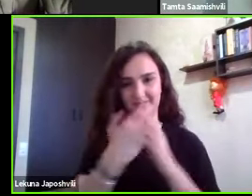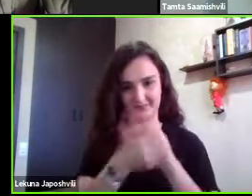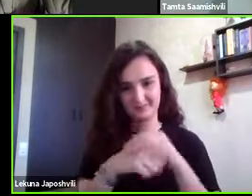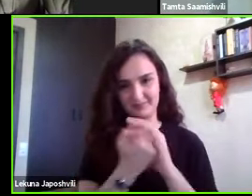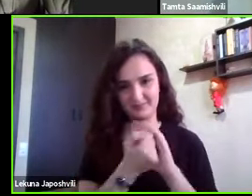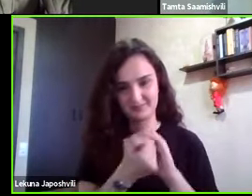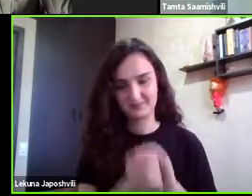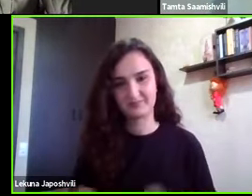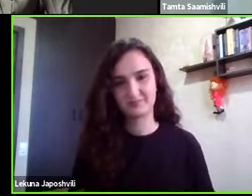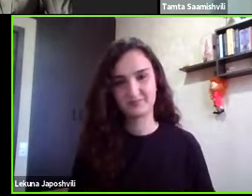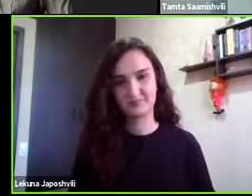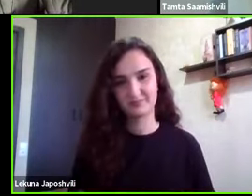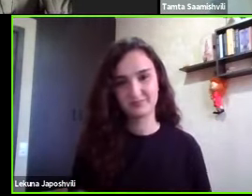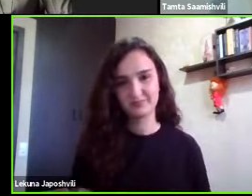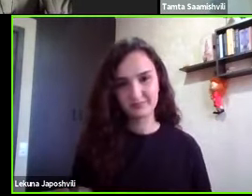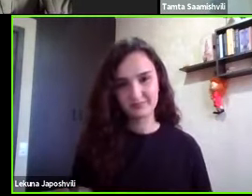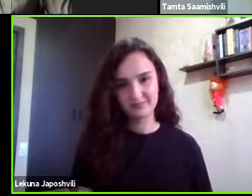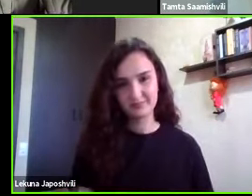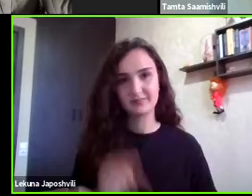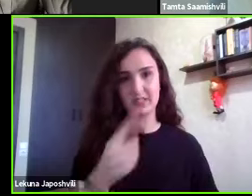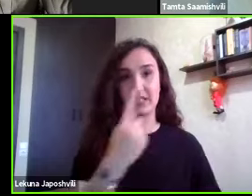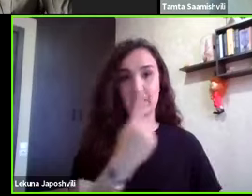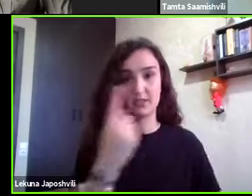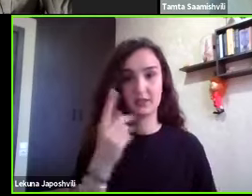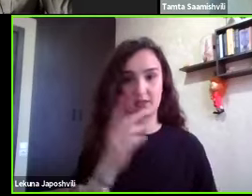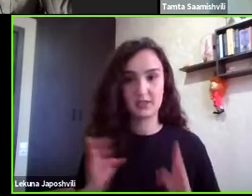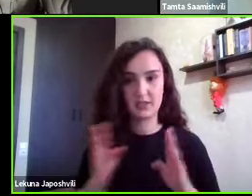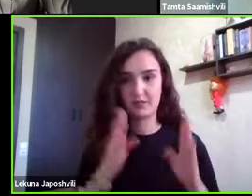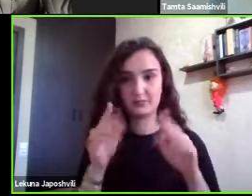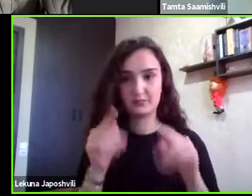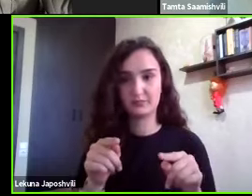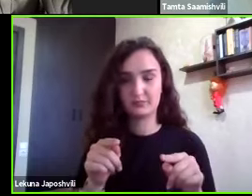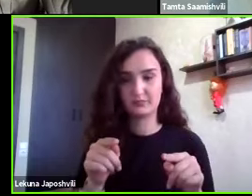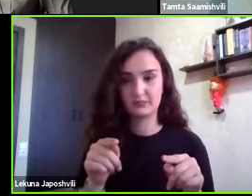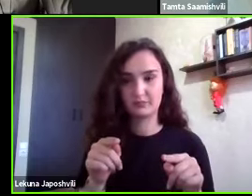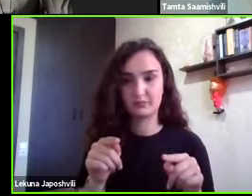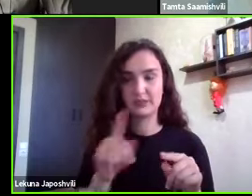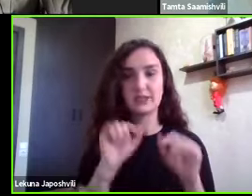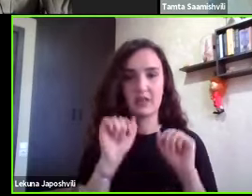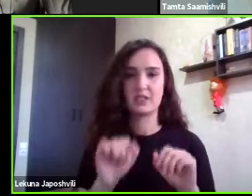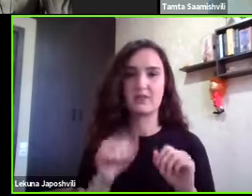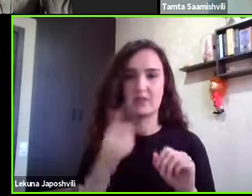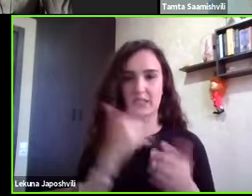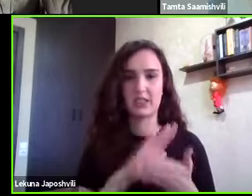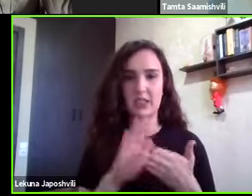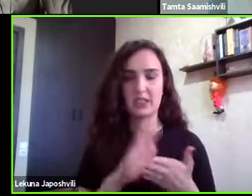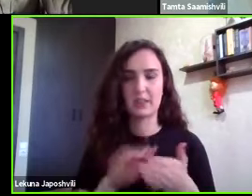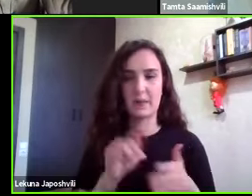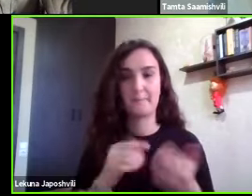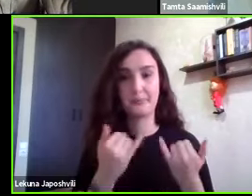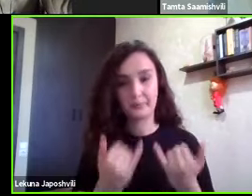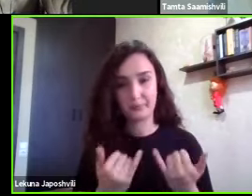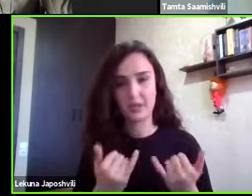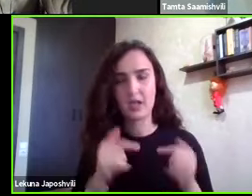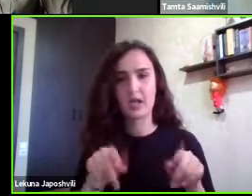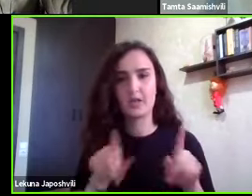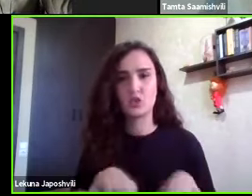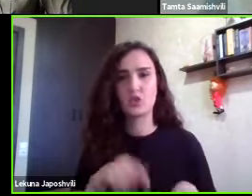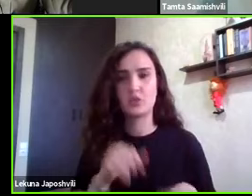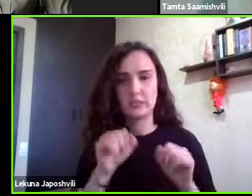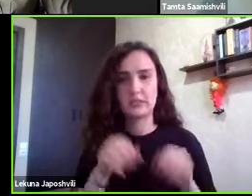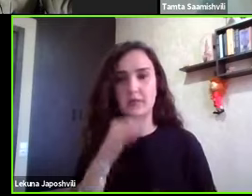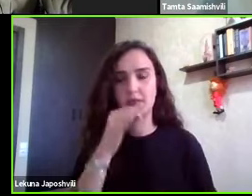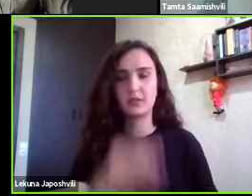მაგრამ ეს არის ერთადერთი გამოსავალი, ხო? დავიცვათ ჰიგიენა. ეხა აქვე შემიძლია თქვა,